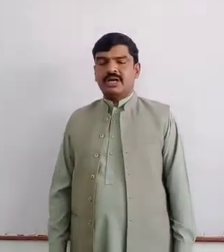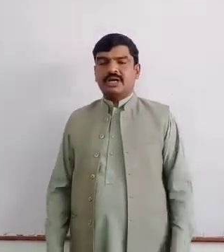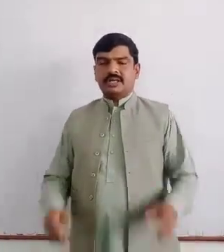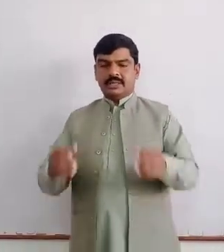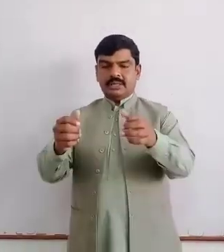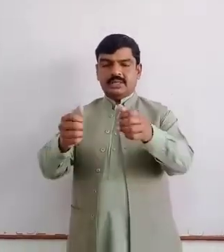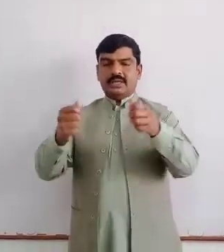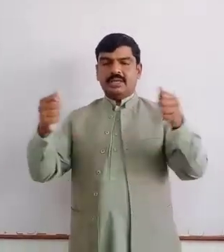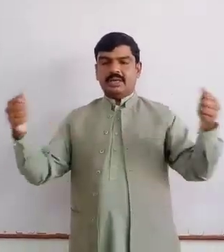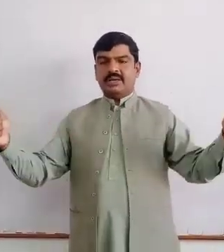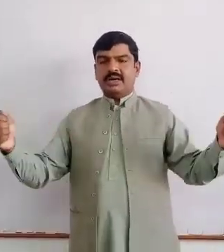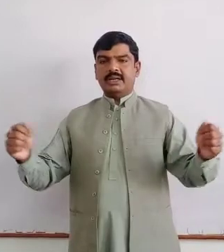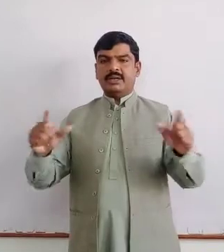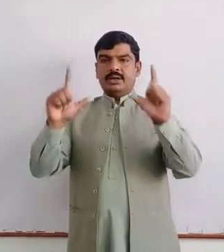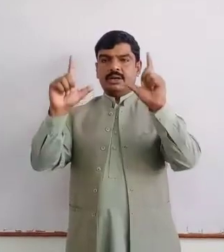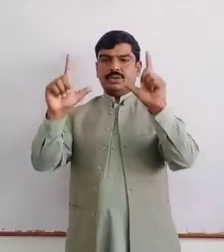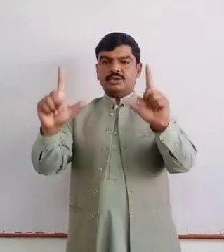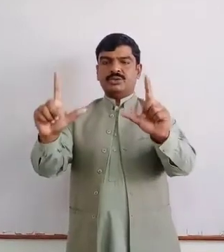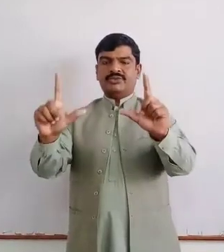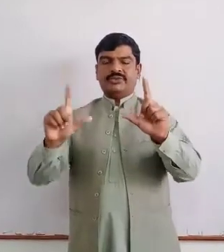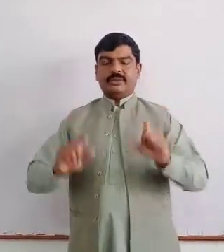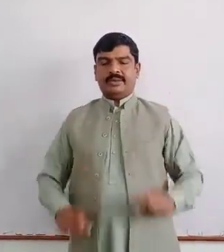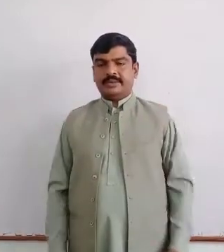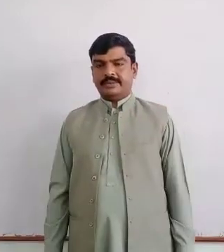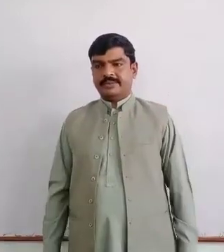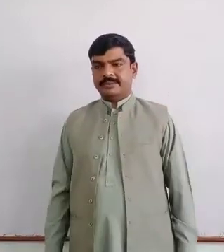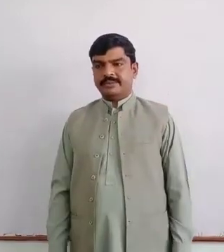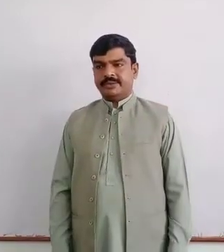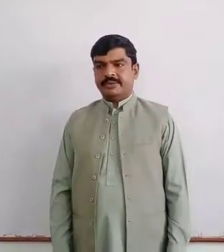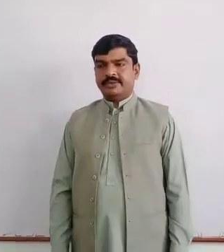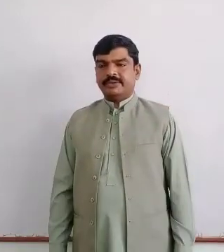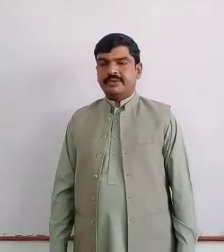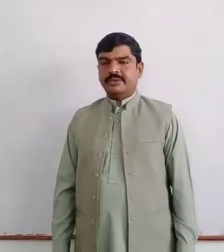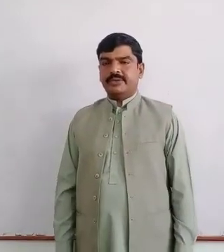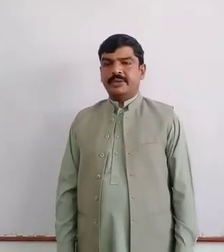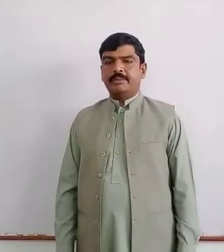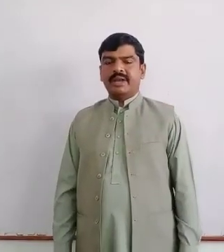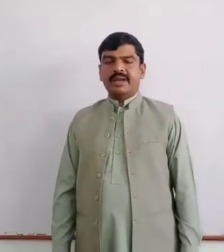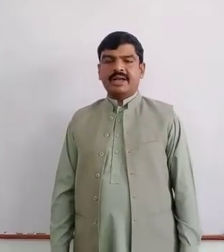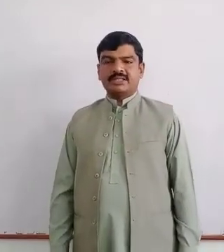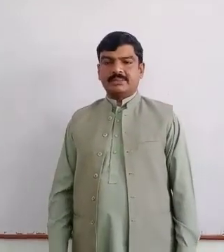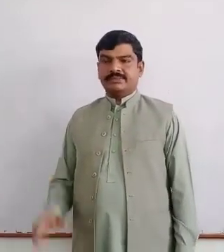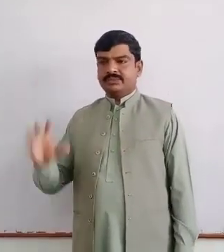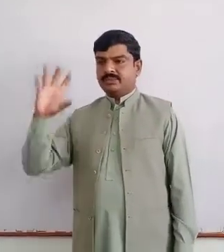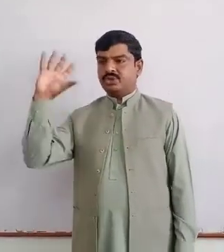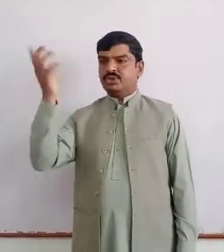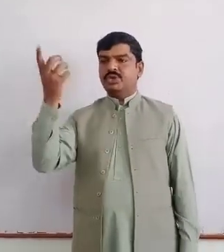इश्तिहार, अखबार और उसमें जो फ्रेम। बर्रे आज़म, बर्रे आज़म, दुनिया,